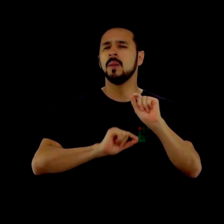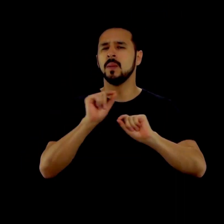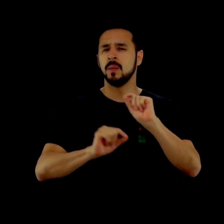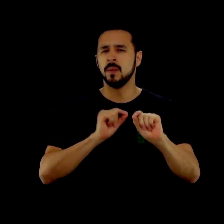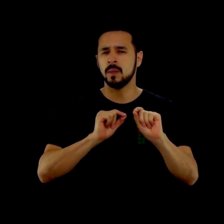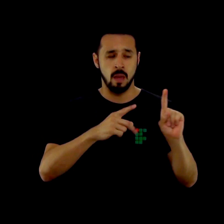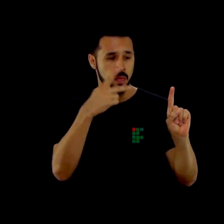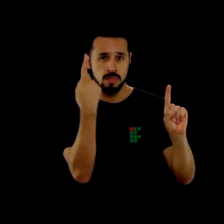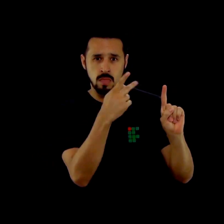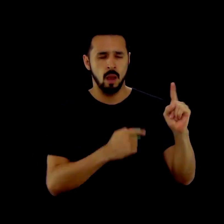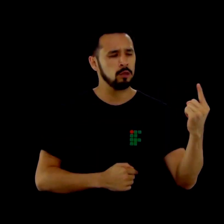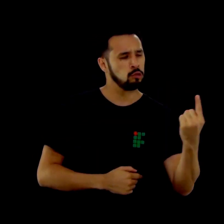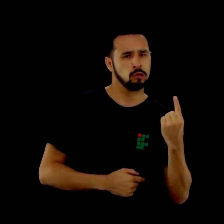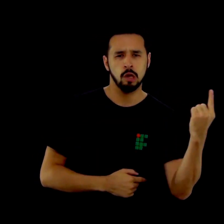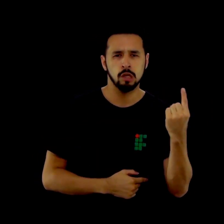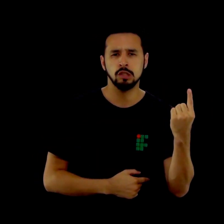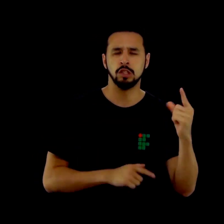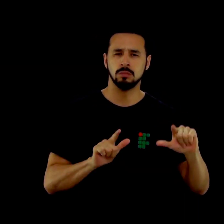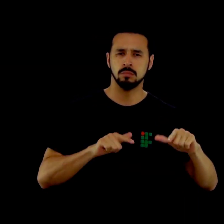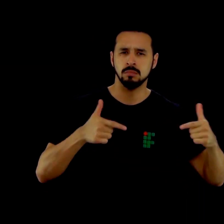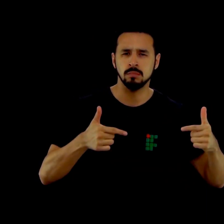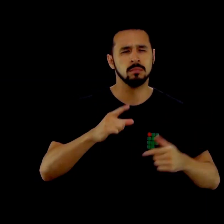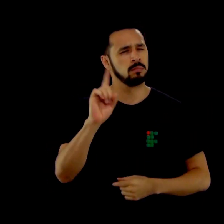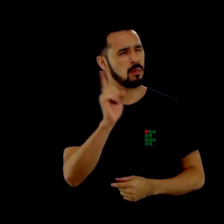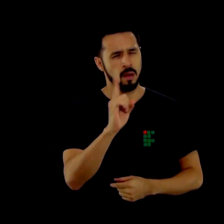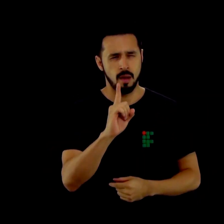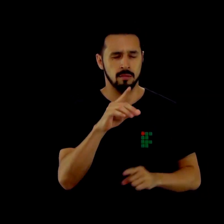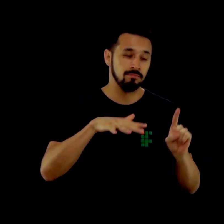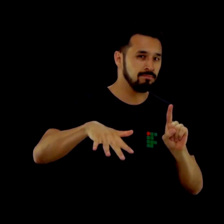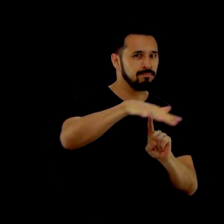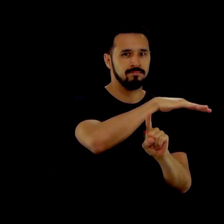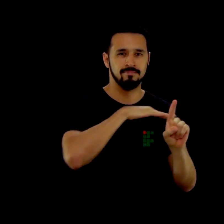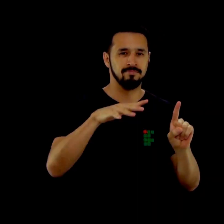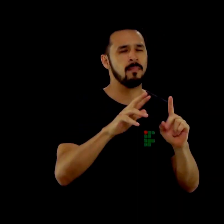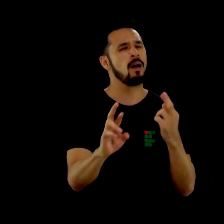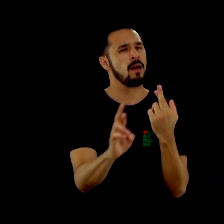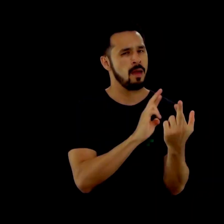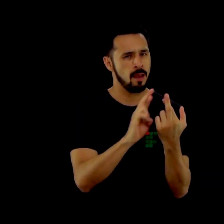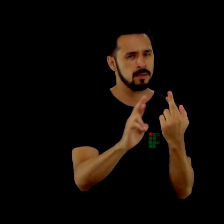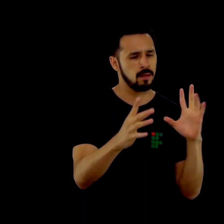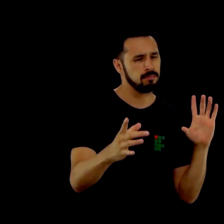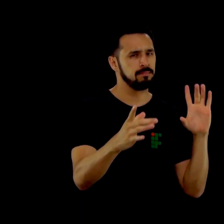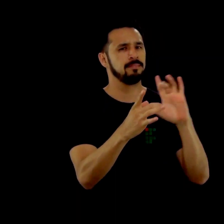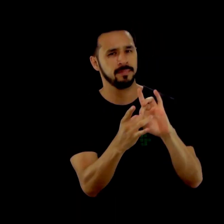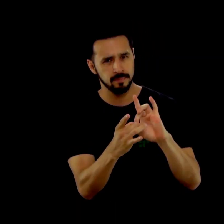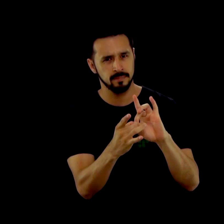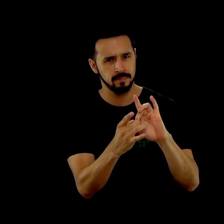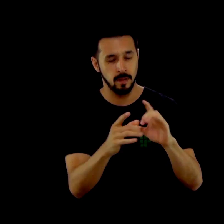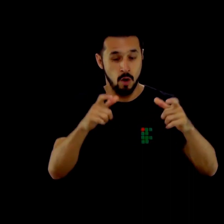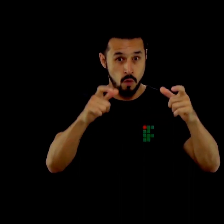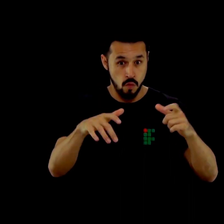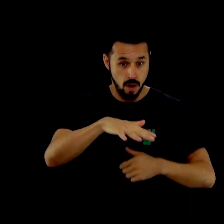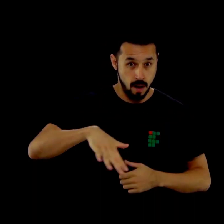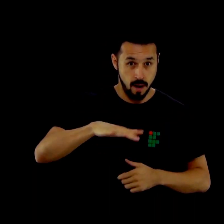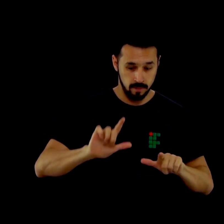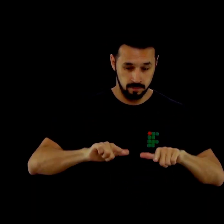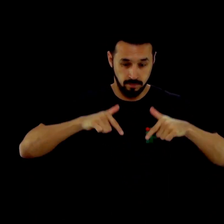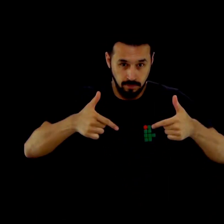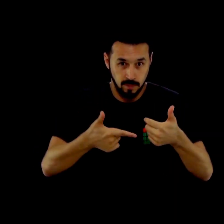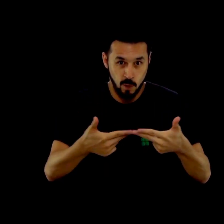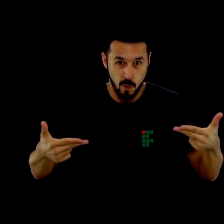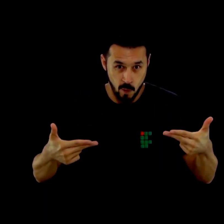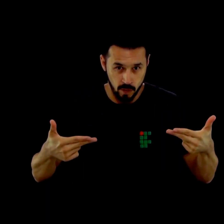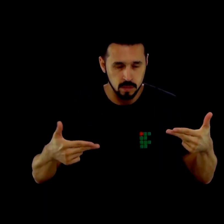o comportamento como uma ação isolada do sujeito, mas uma interação entre o